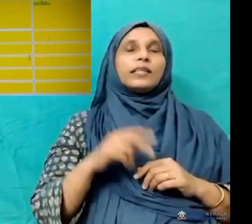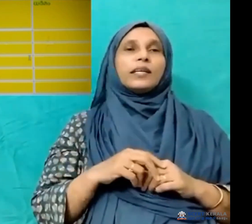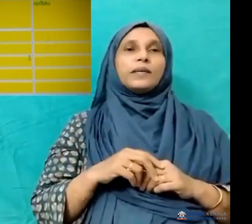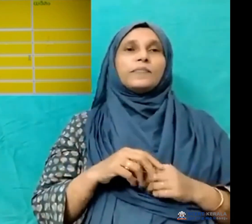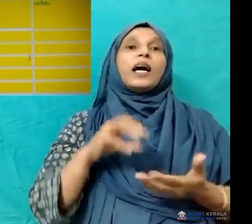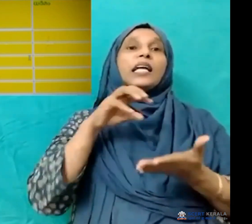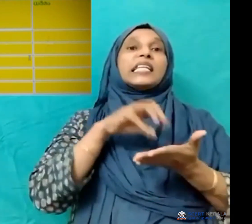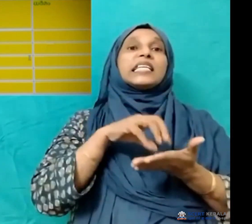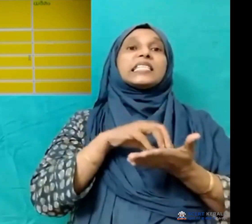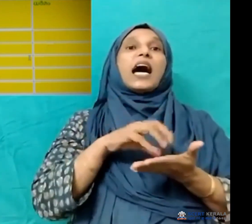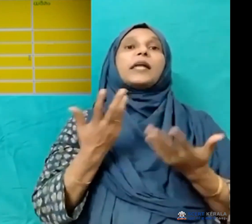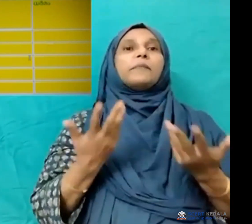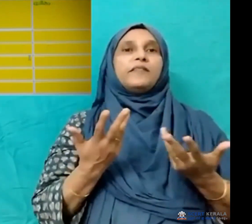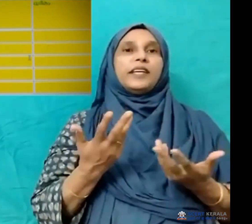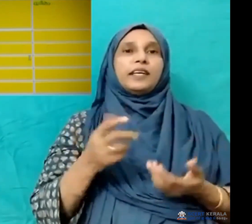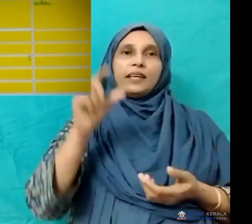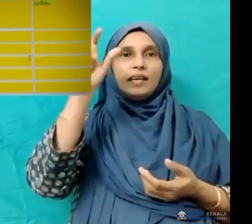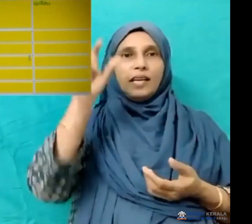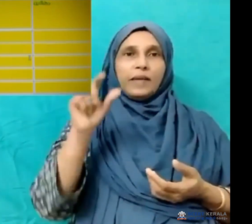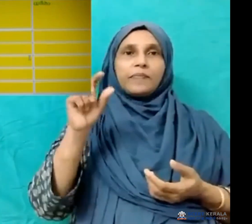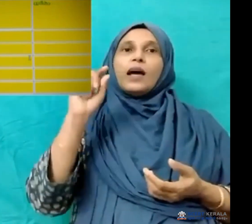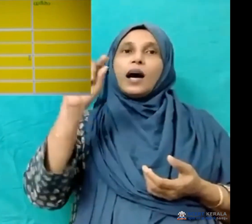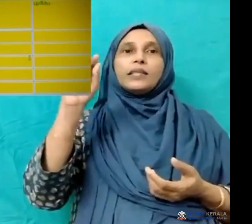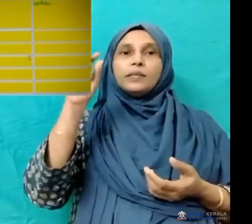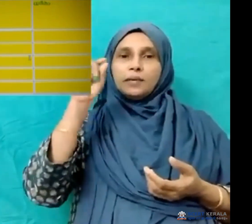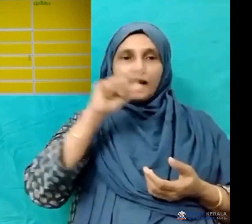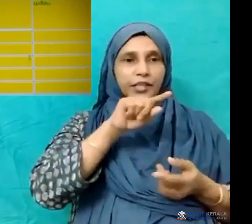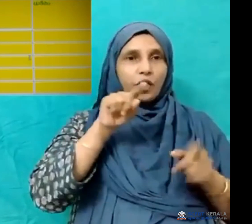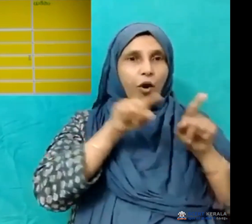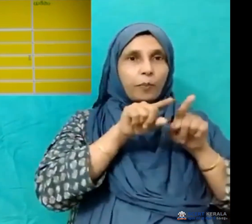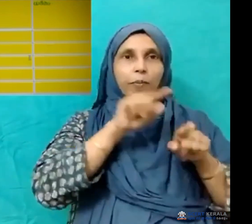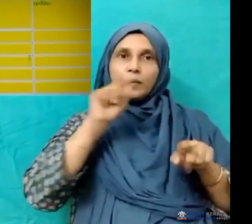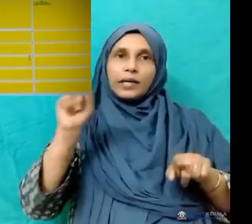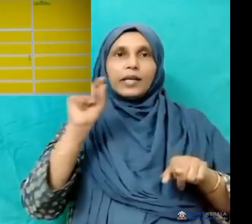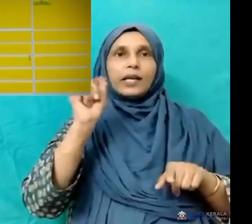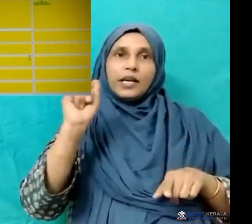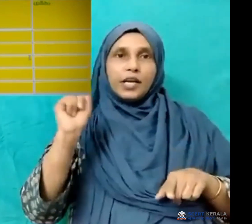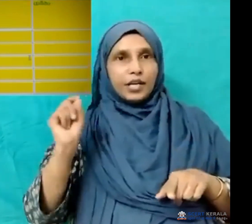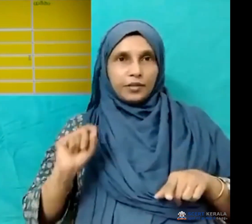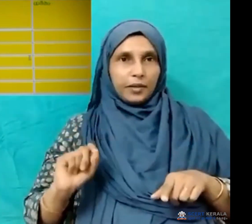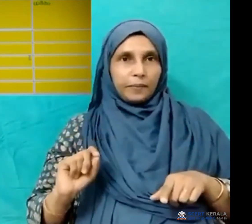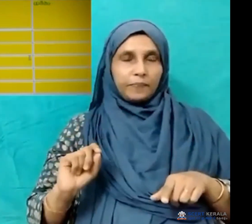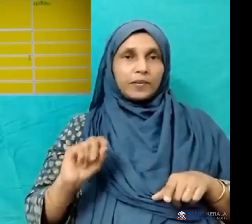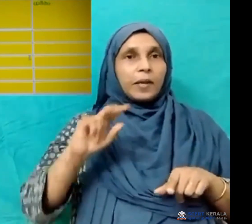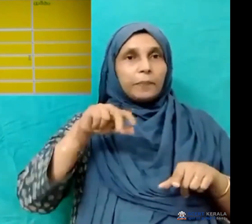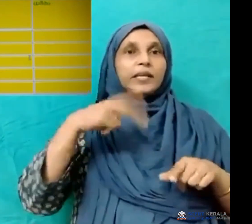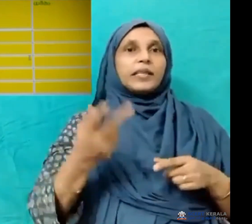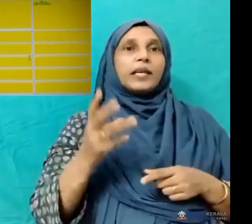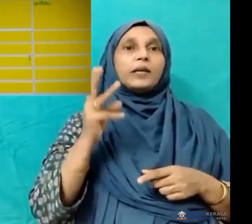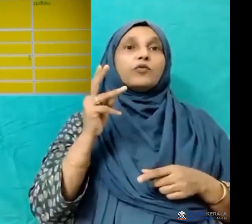എന്താണ്? അതിന്റെ സ്ഥാനം എവിടെ അല്ലെ, അത് അതിന്റെ ഒപ്പം ഇങ്ങനെ എഴുതണം. പിന്നെന്താണ്